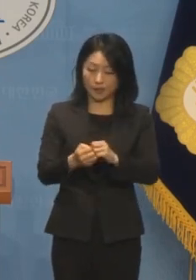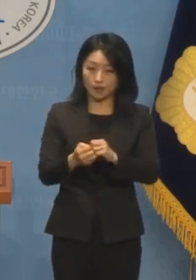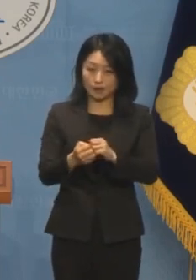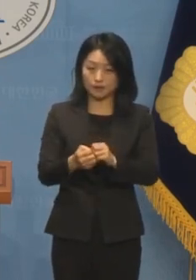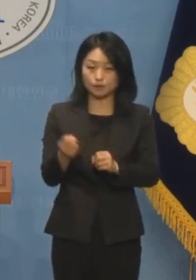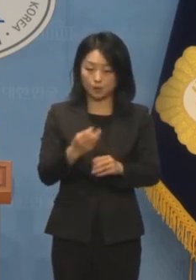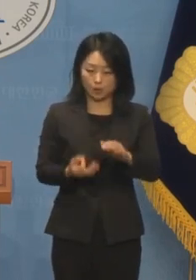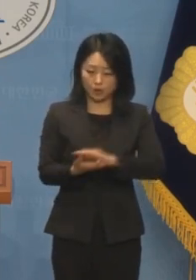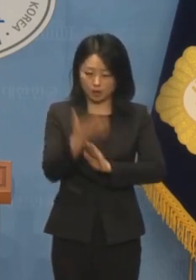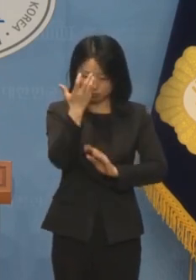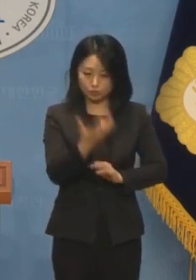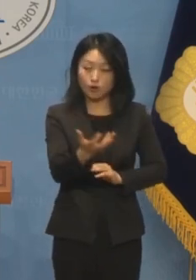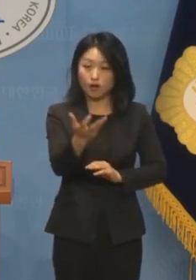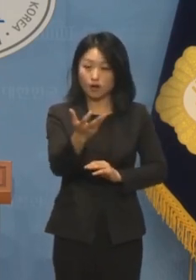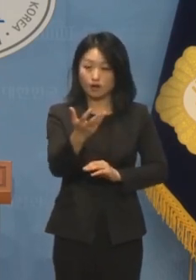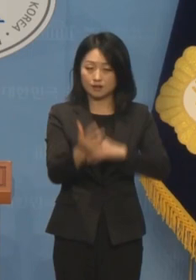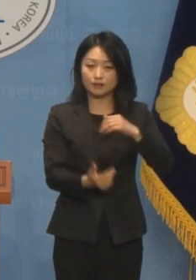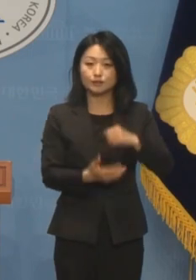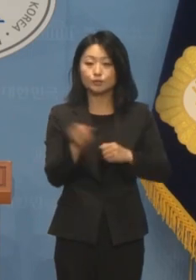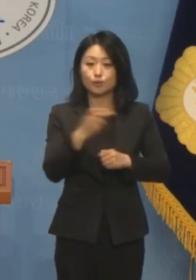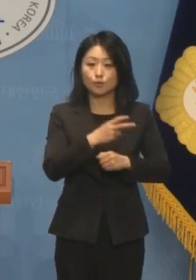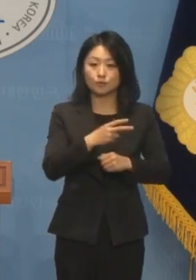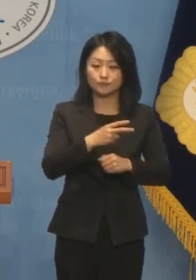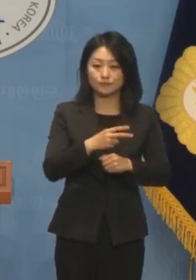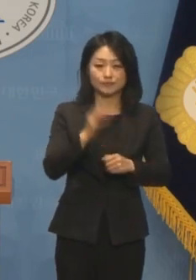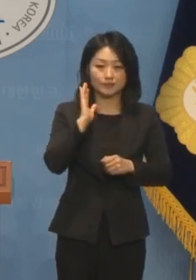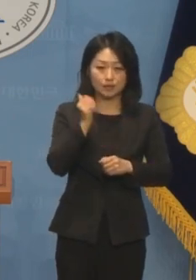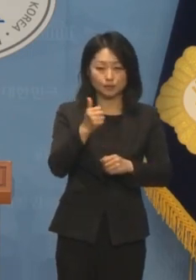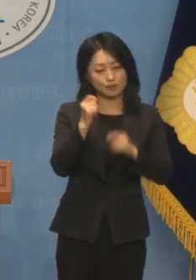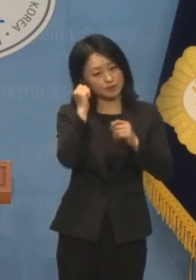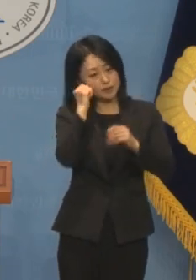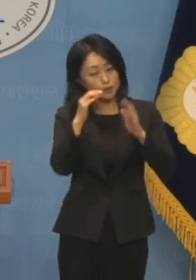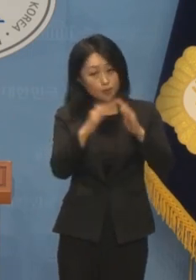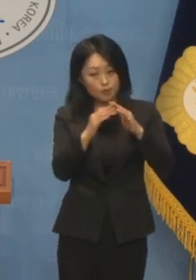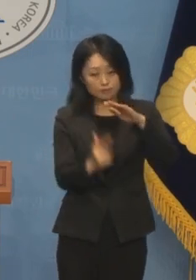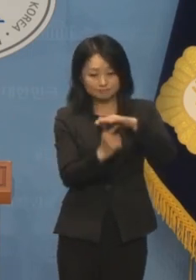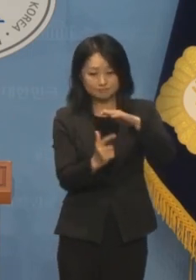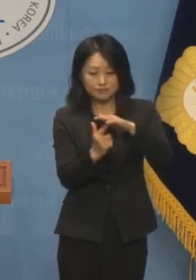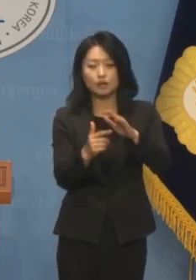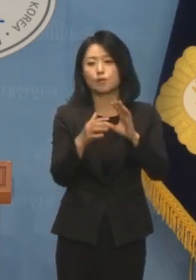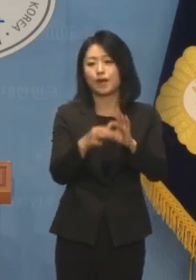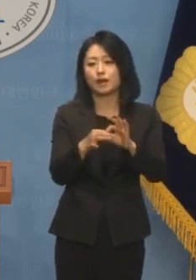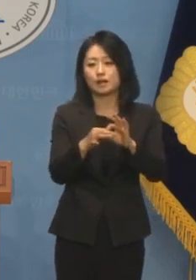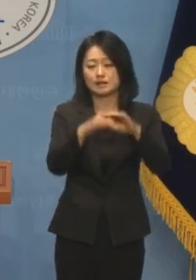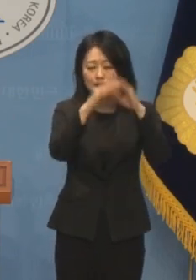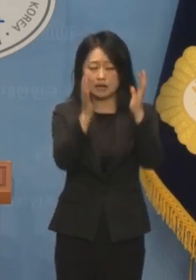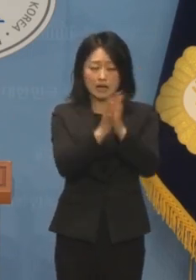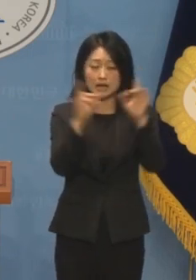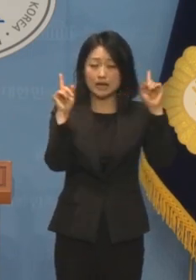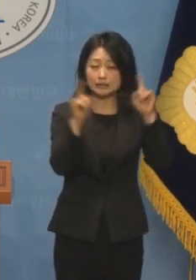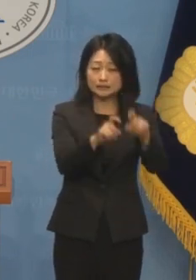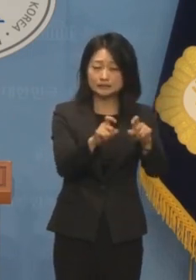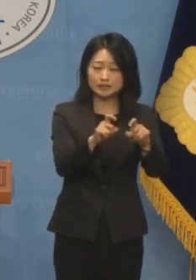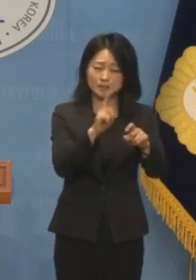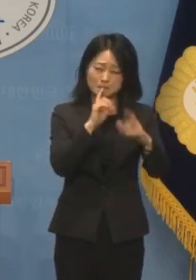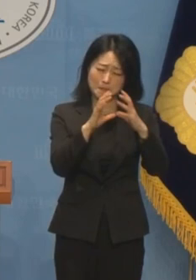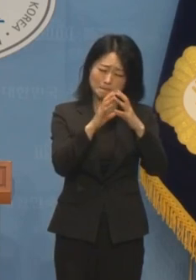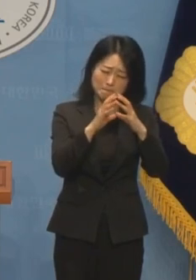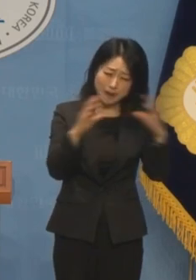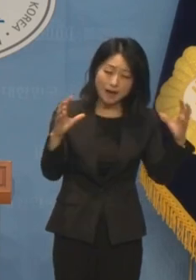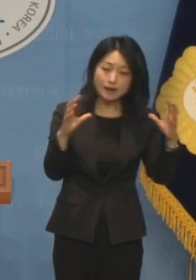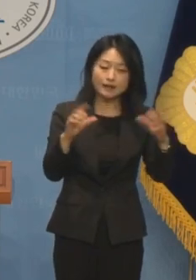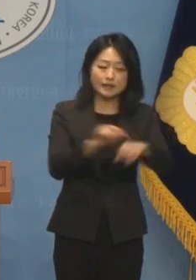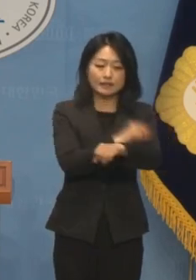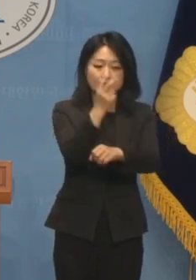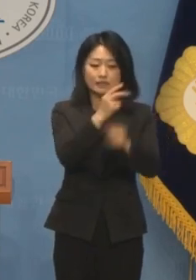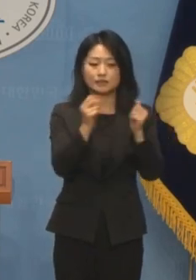후원, 관저 리모델링 공사 특혜 등 김건희 여사에게 제기된 모든 의혹을 총망라한